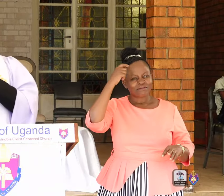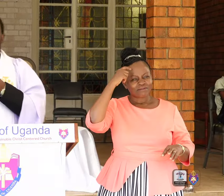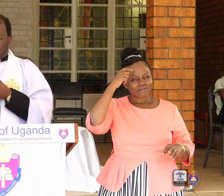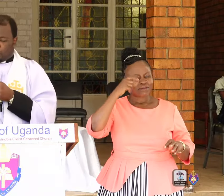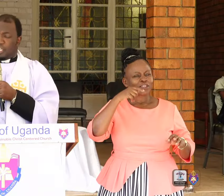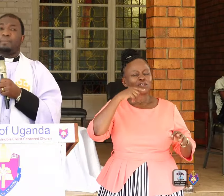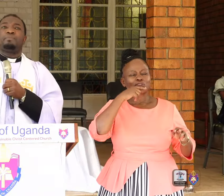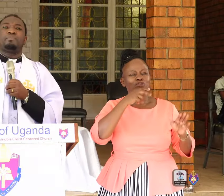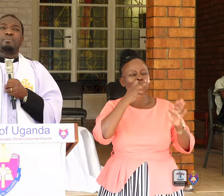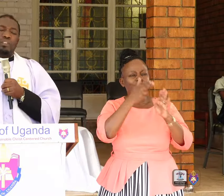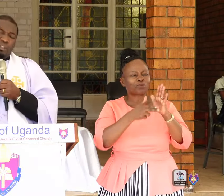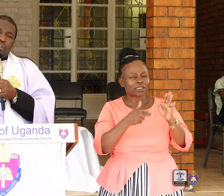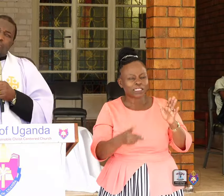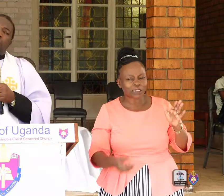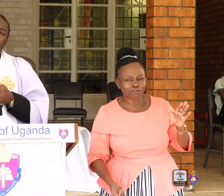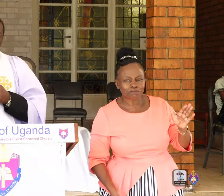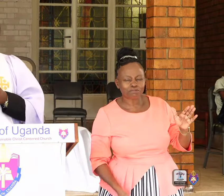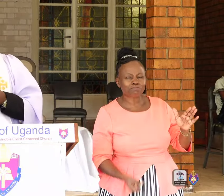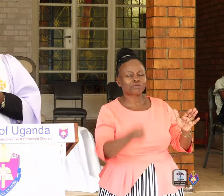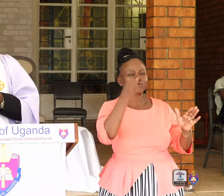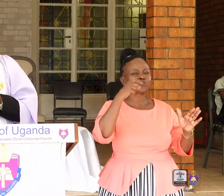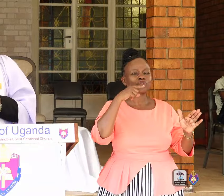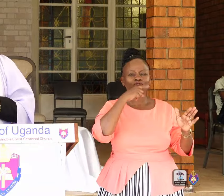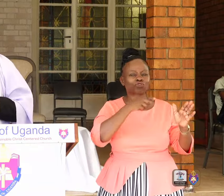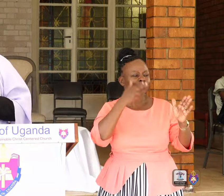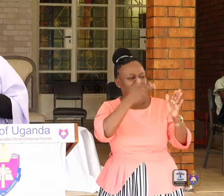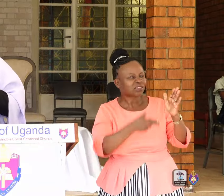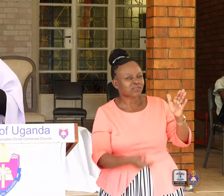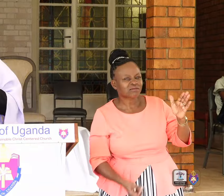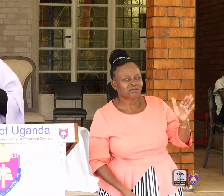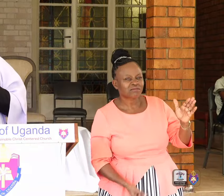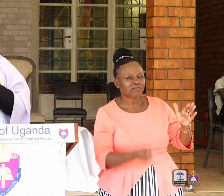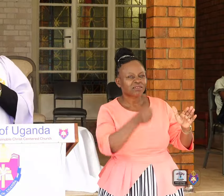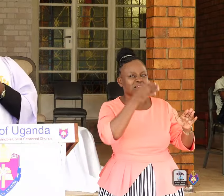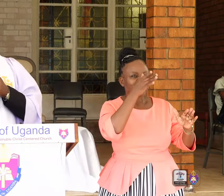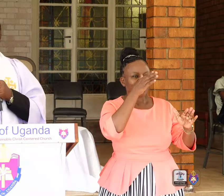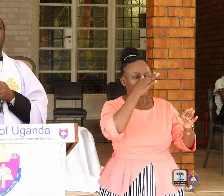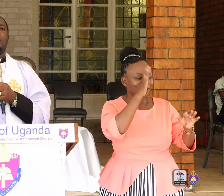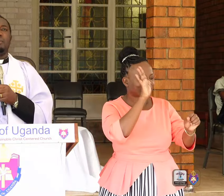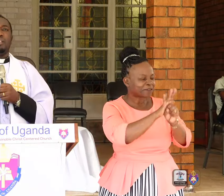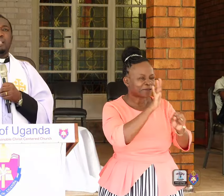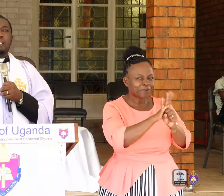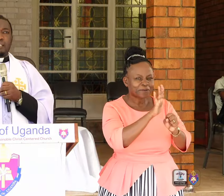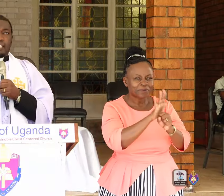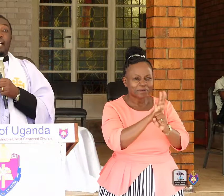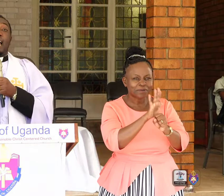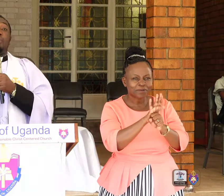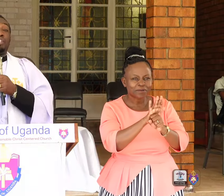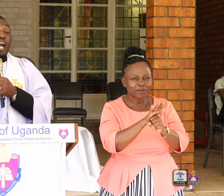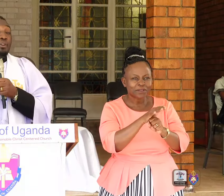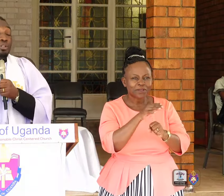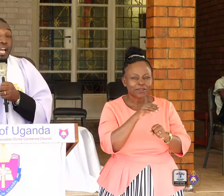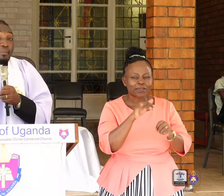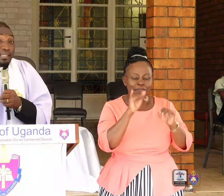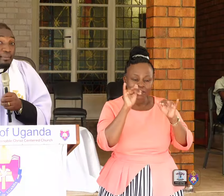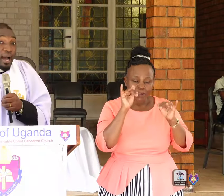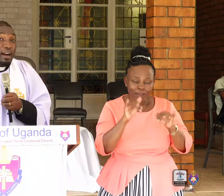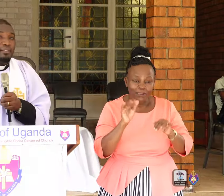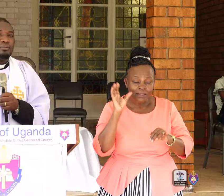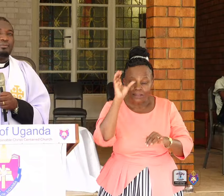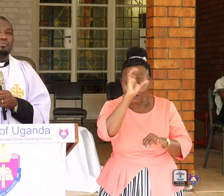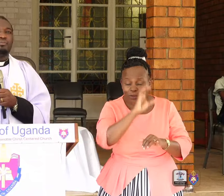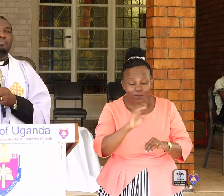ng'emitimbagano gisituse ku social media obulimba bungi obugolokose sigala ng'okyanoonya